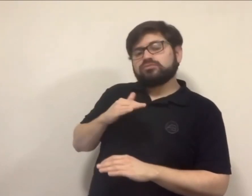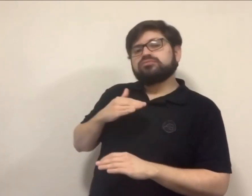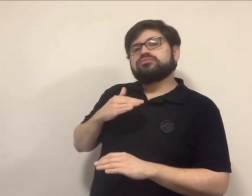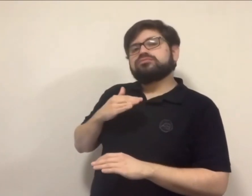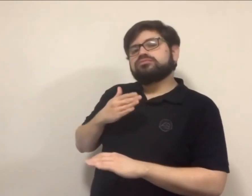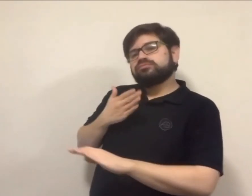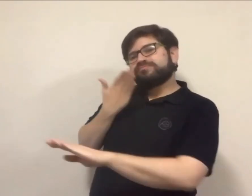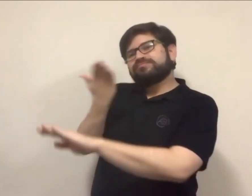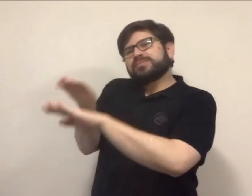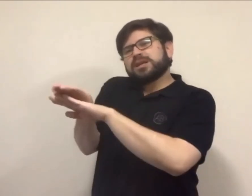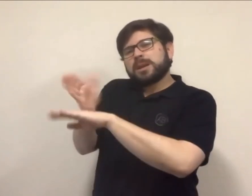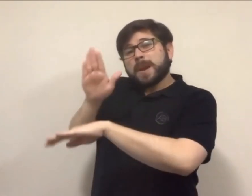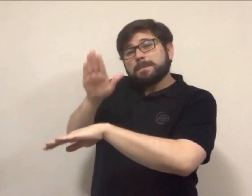si los padres